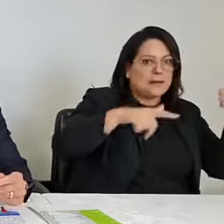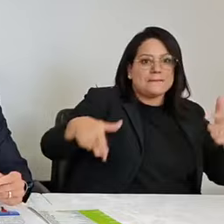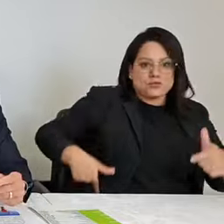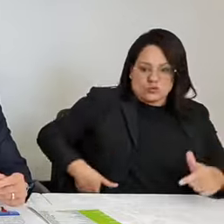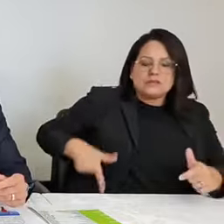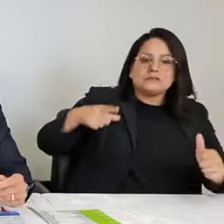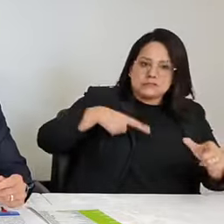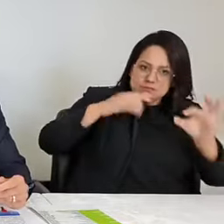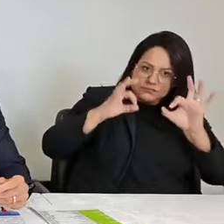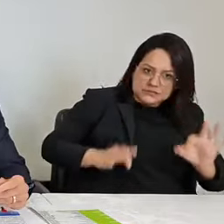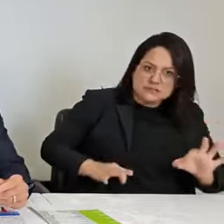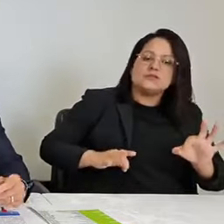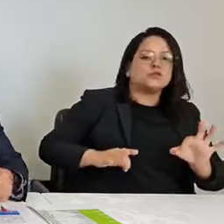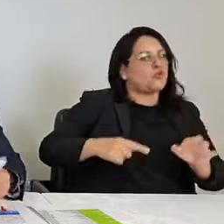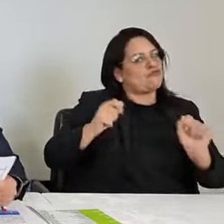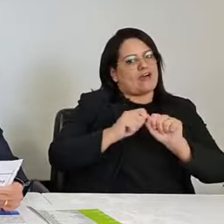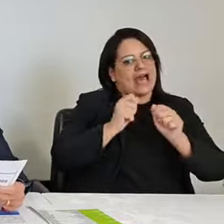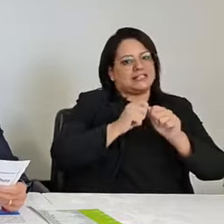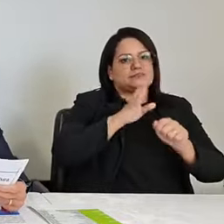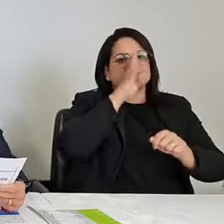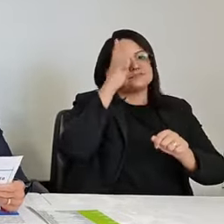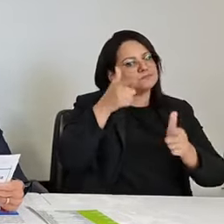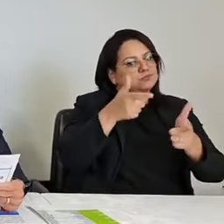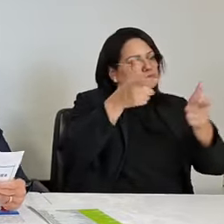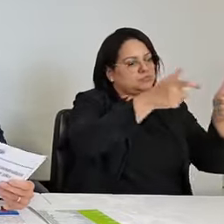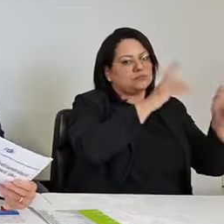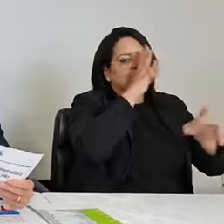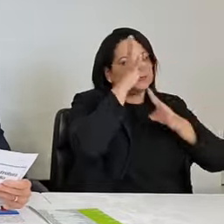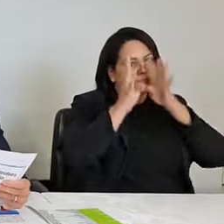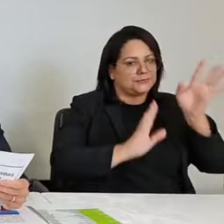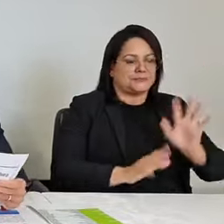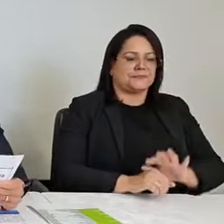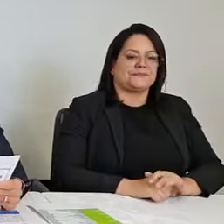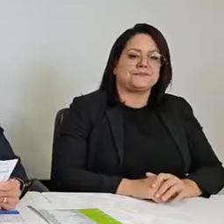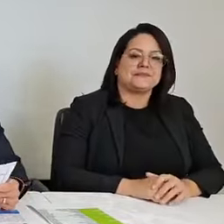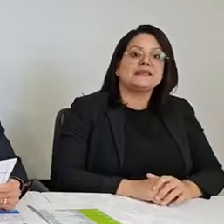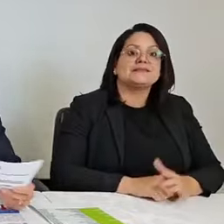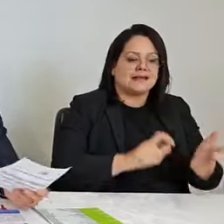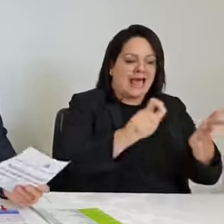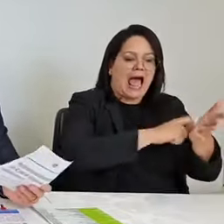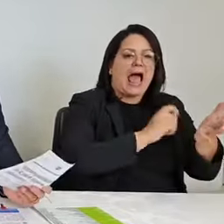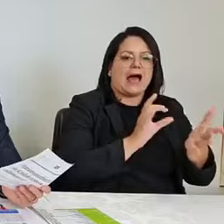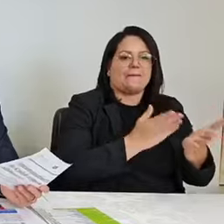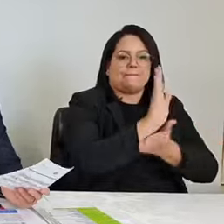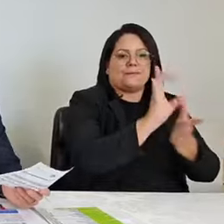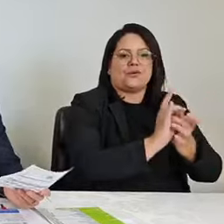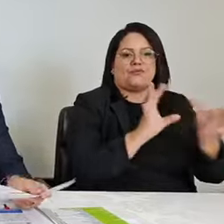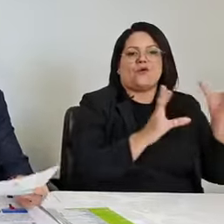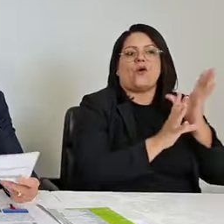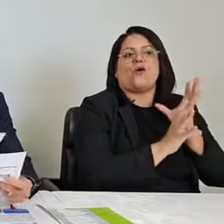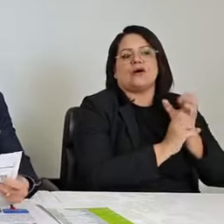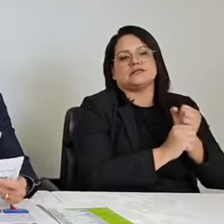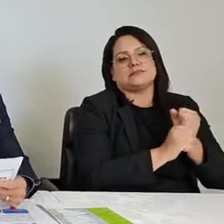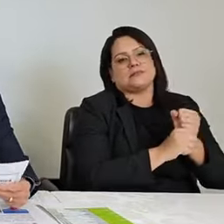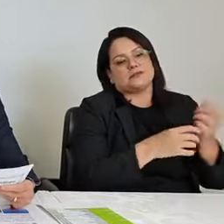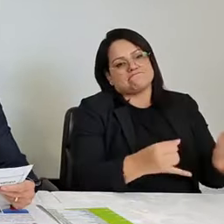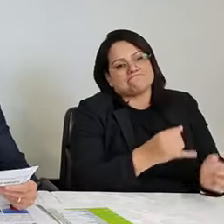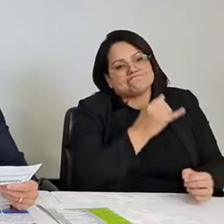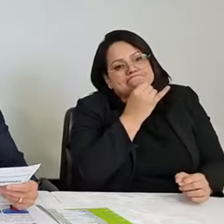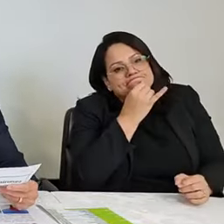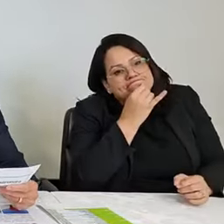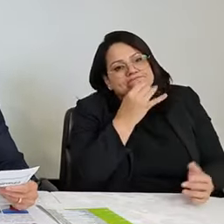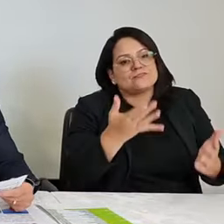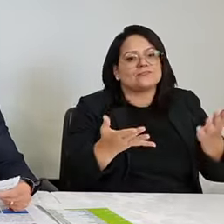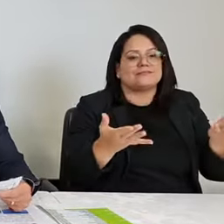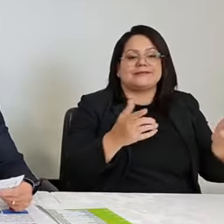besteira. Nós sancionamos aqui há poucos dias o orçamento. Eu lamento aqui, né? É uma imprensa